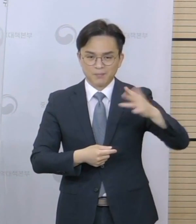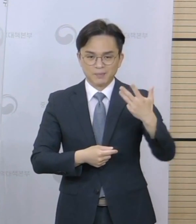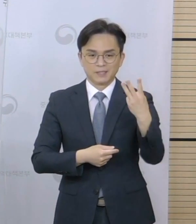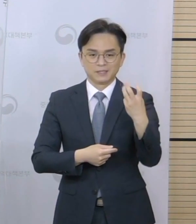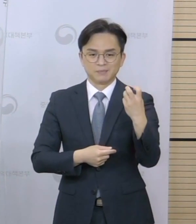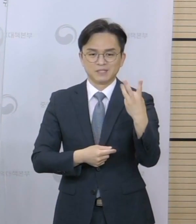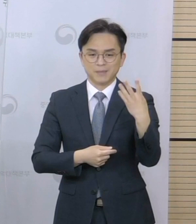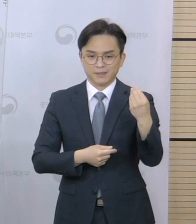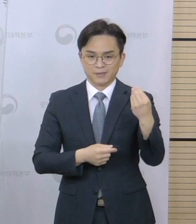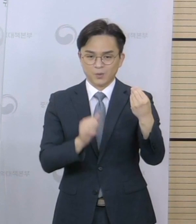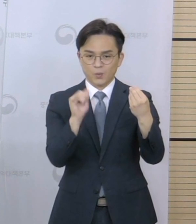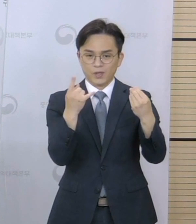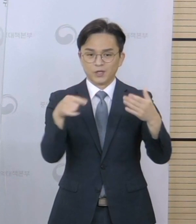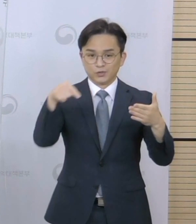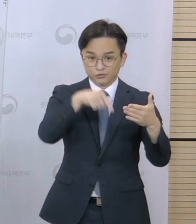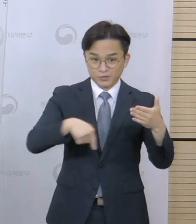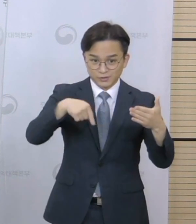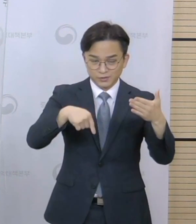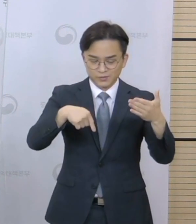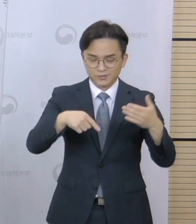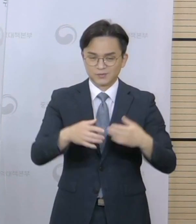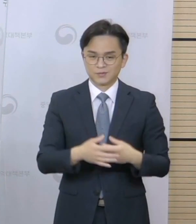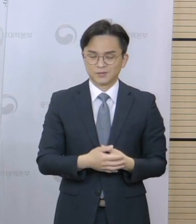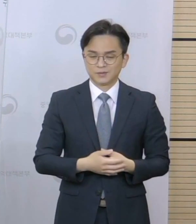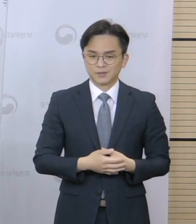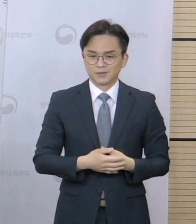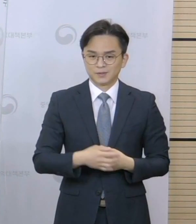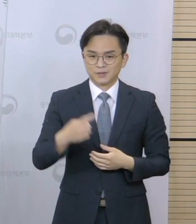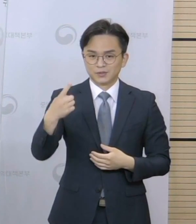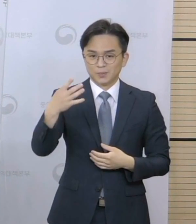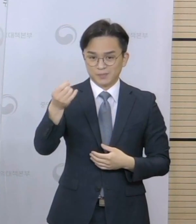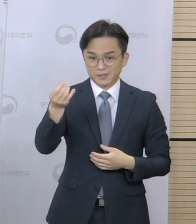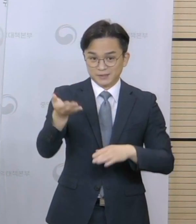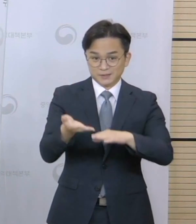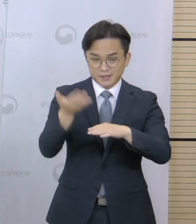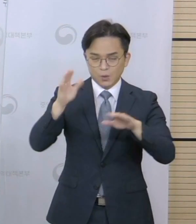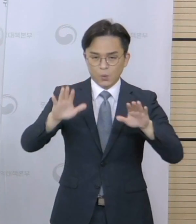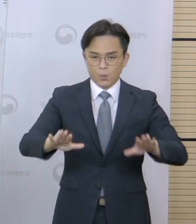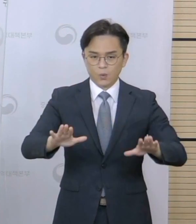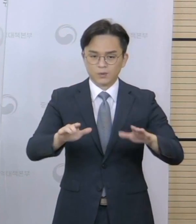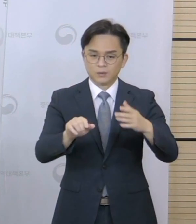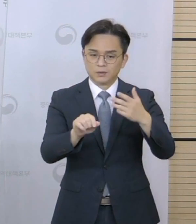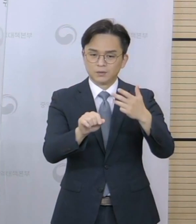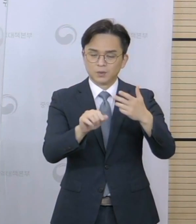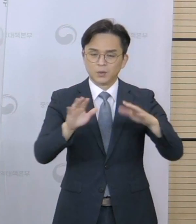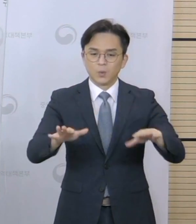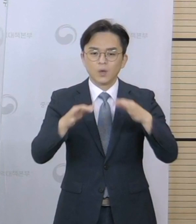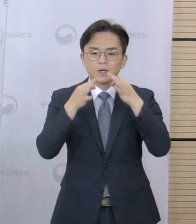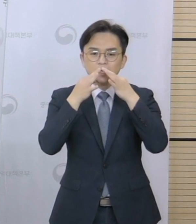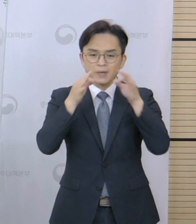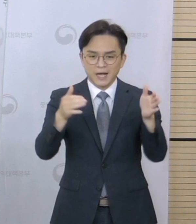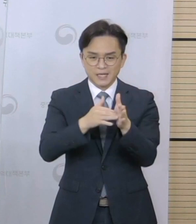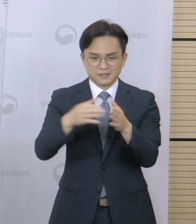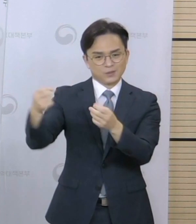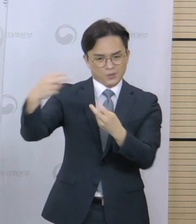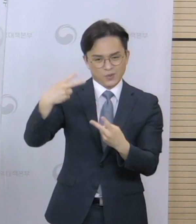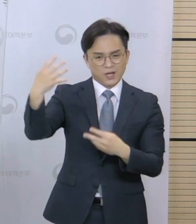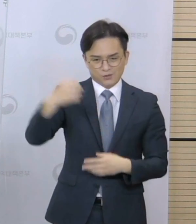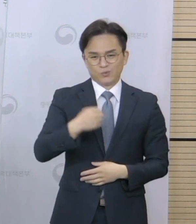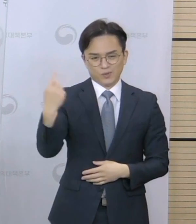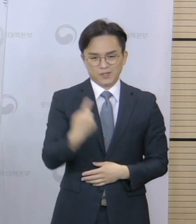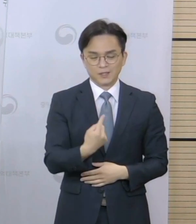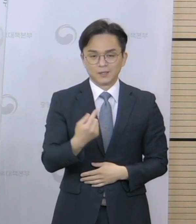820 회만 해보니 그 이번주까지 도입해 완료됩니다 또한 아스트라제네카 백신과